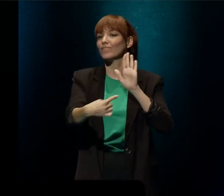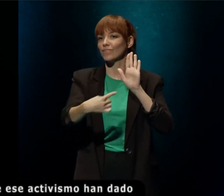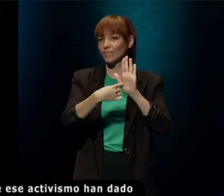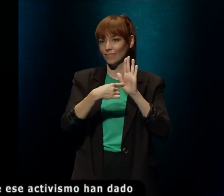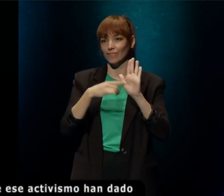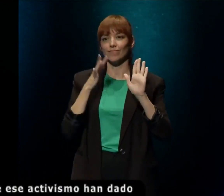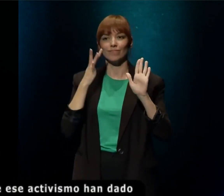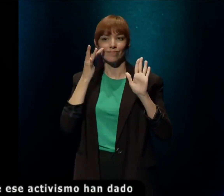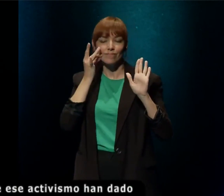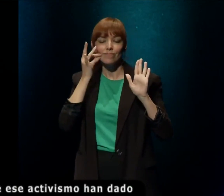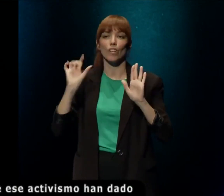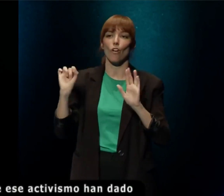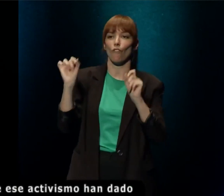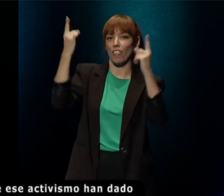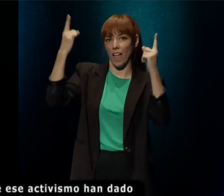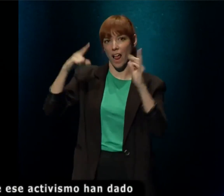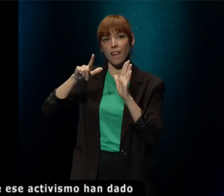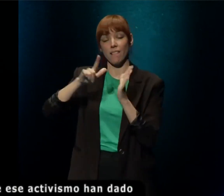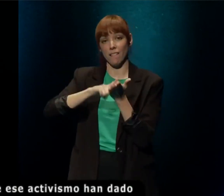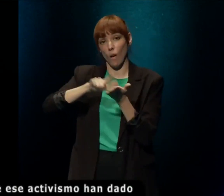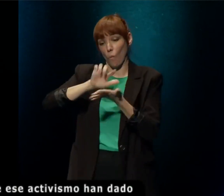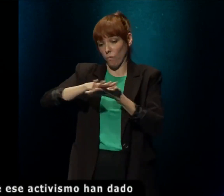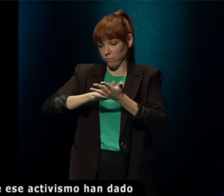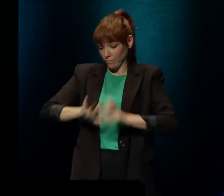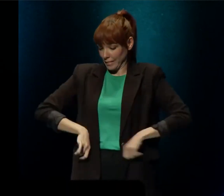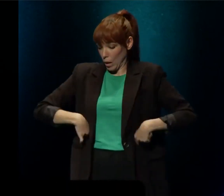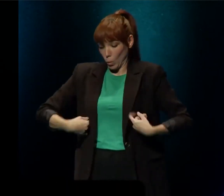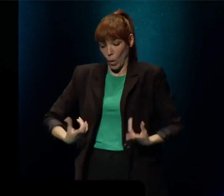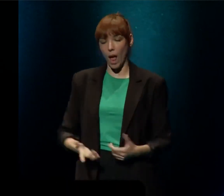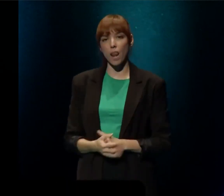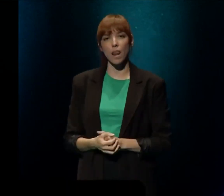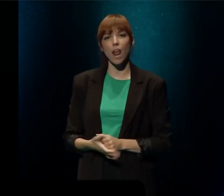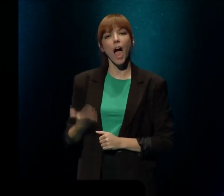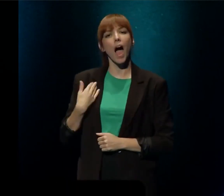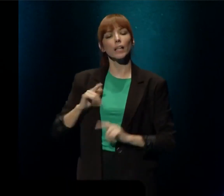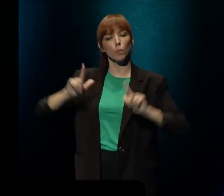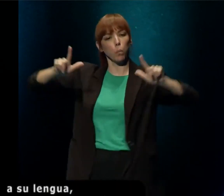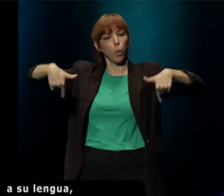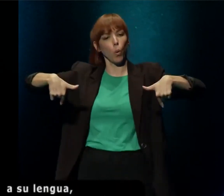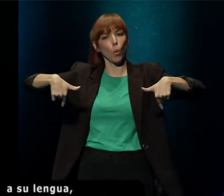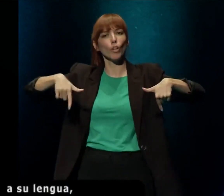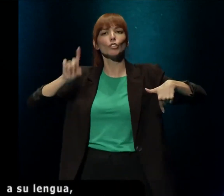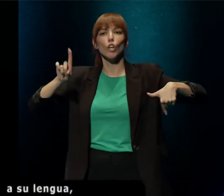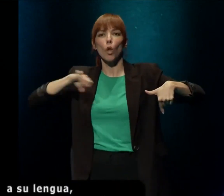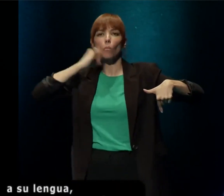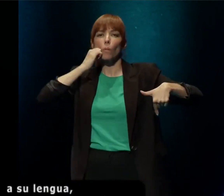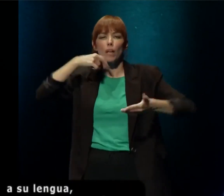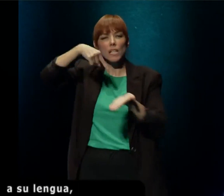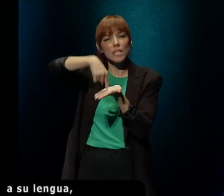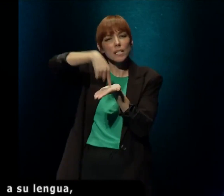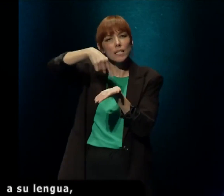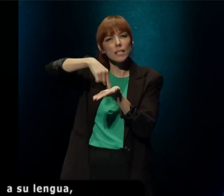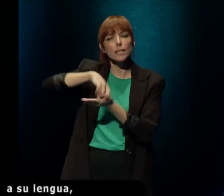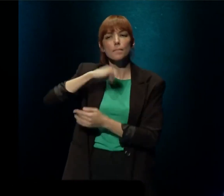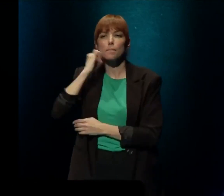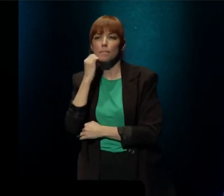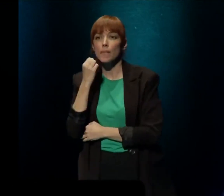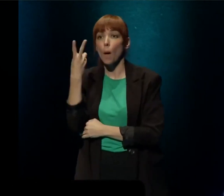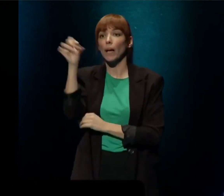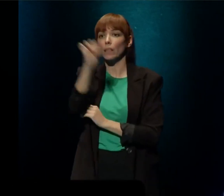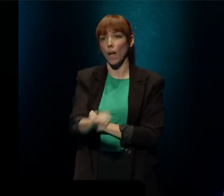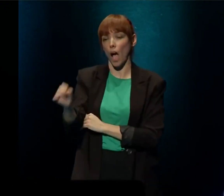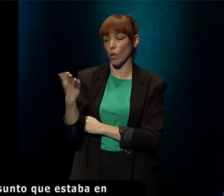natural. Un asunto que estaba en pancartas y en proclamas hace 20 años,